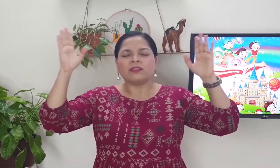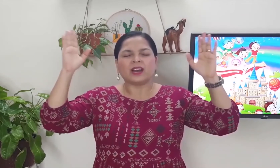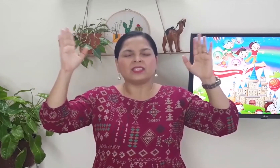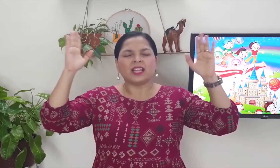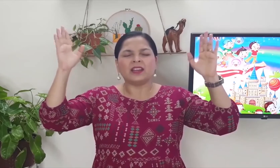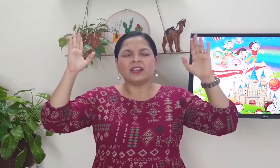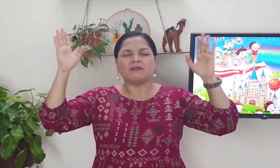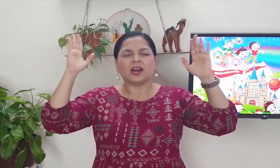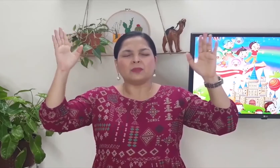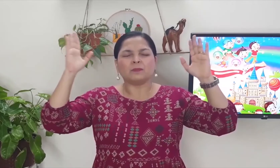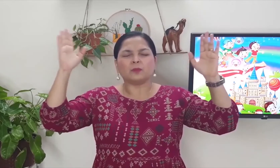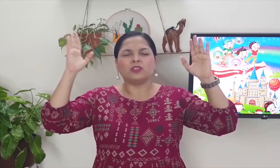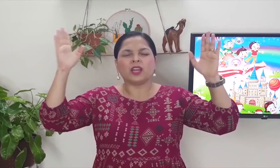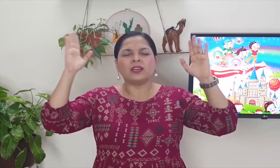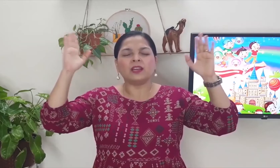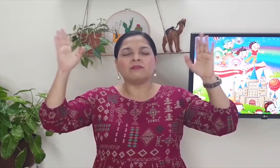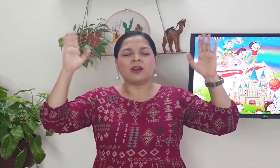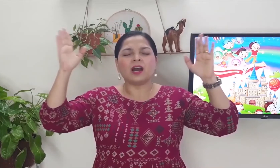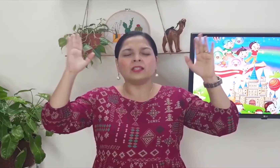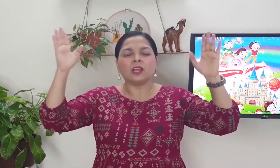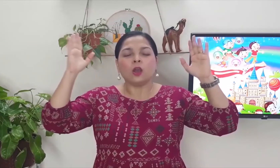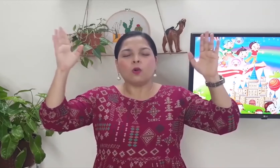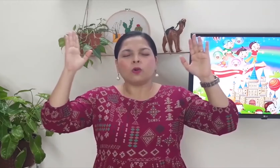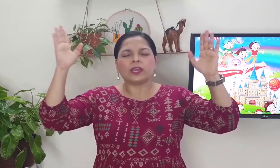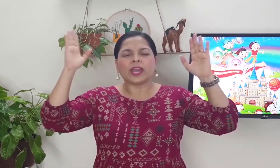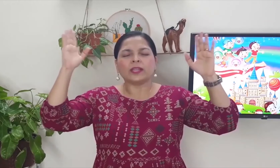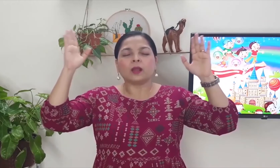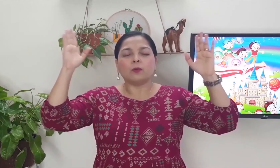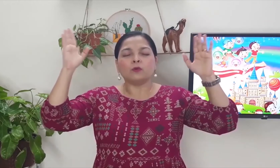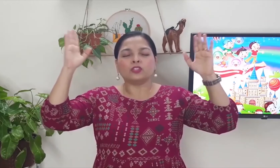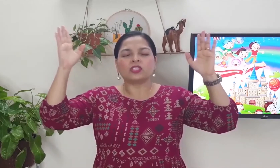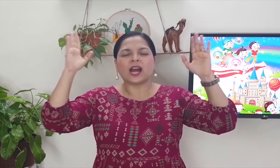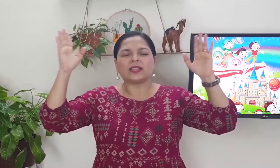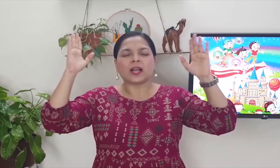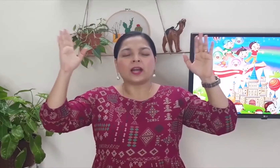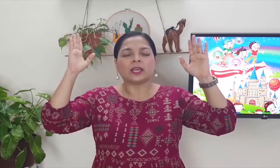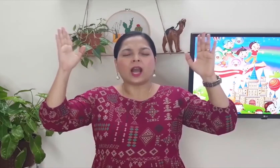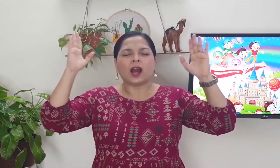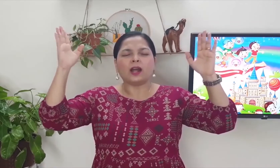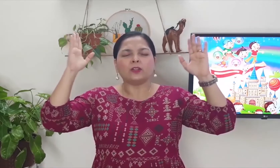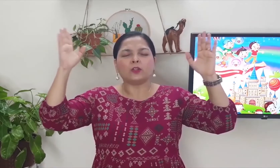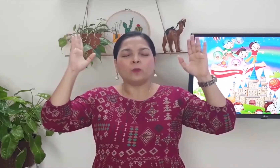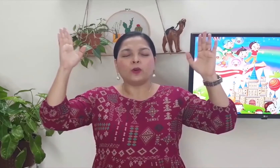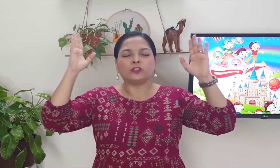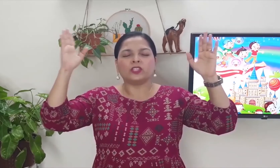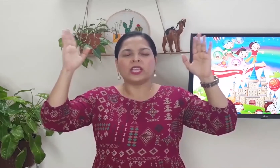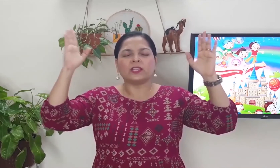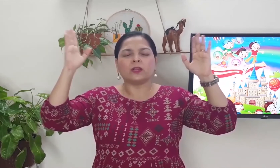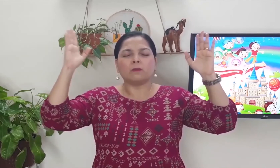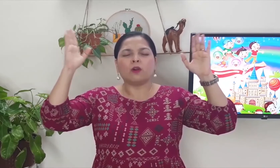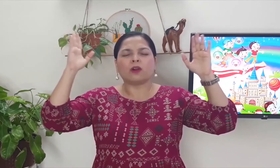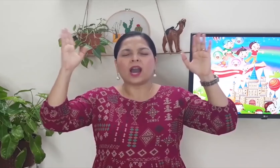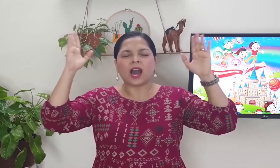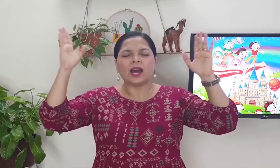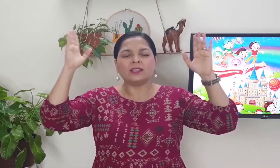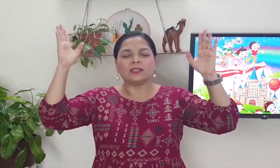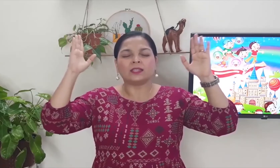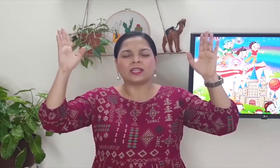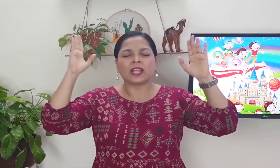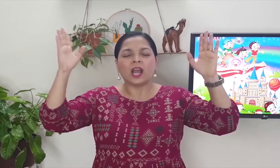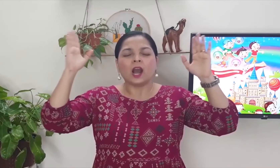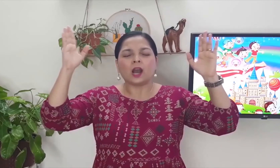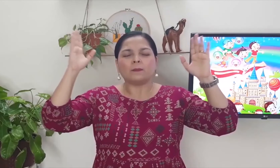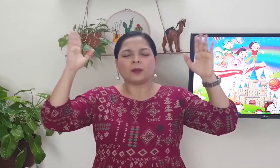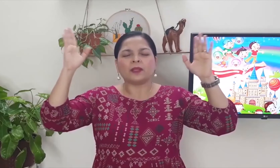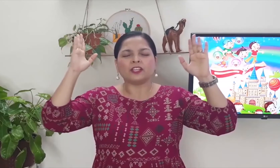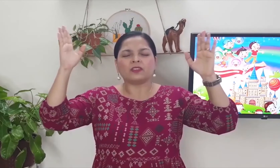परमेश्वर पिता, धन्यवाद यस समयको लागि। धन्यवाद परमेश्वर पिता सबै कुराको लागि। सिना डाला सिठिना सोरामा साथा, प्रभु धन्यवाद। यसु